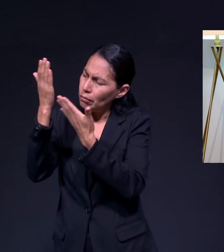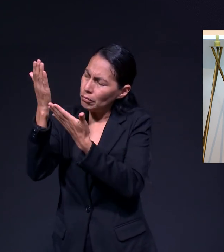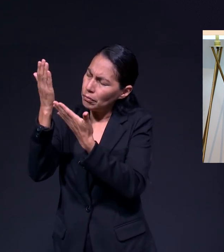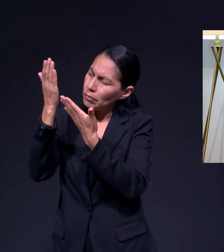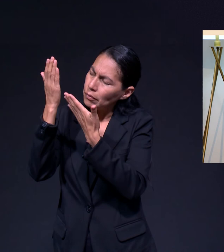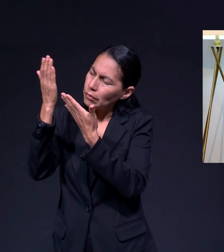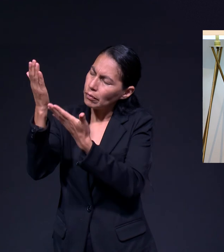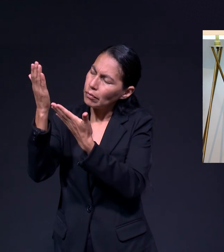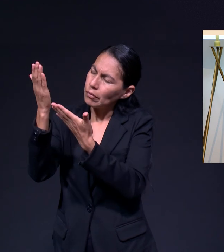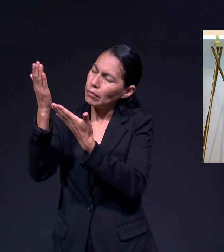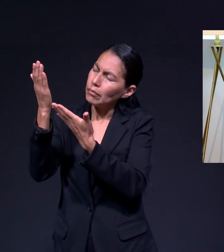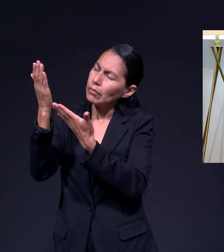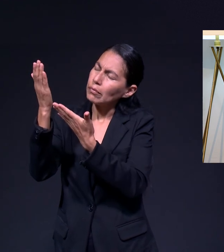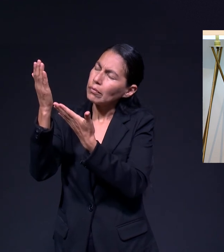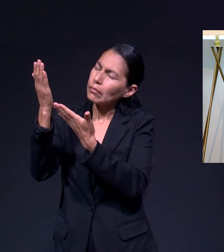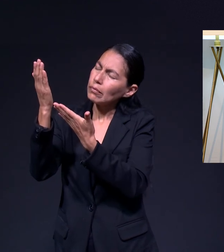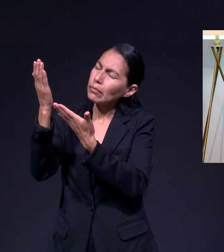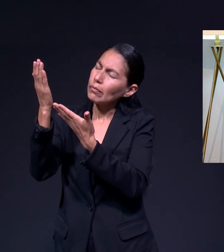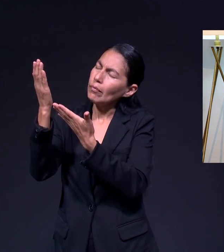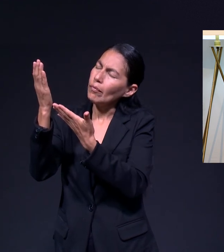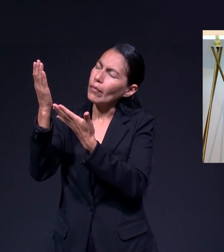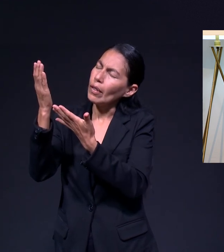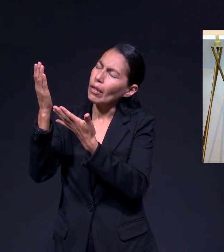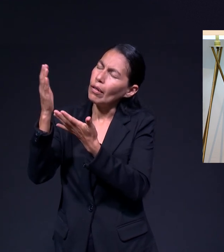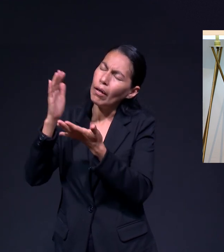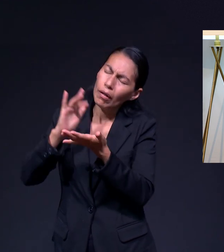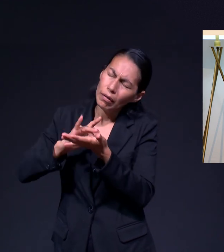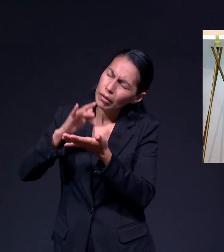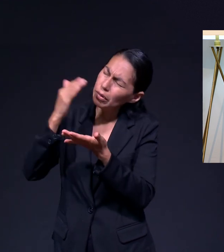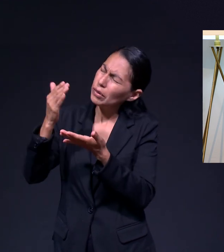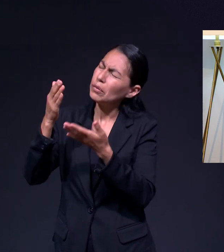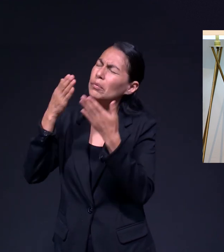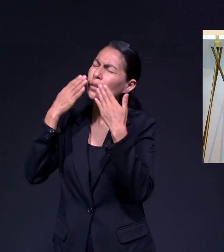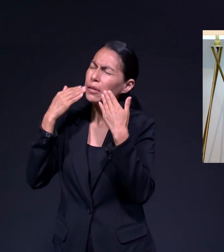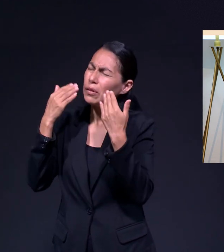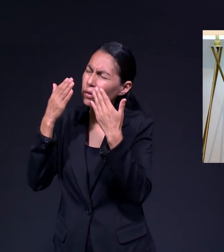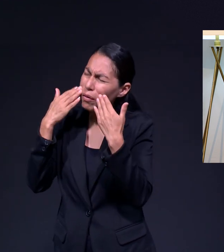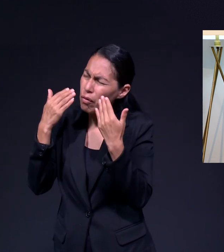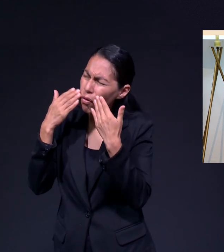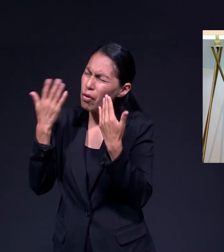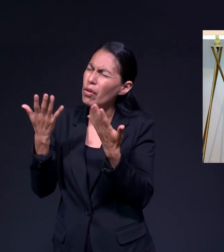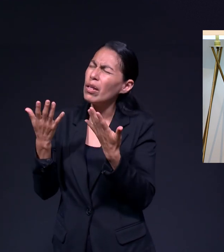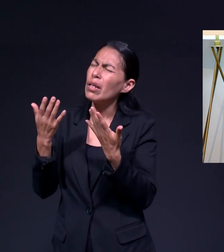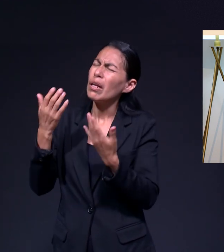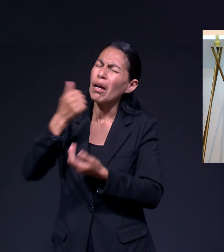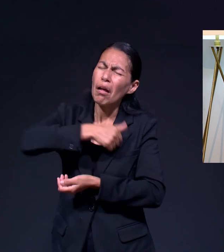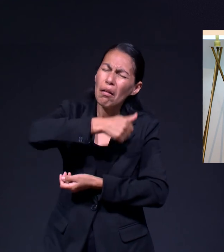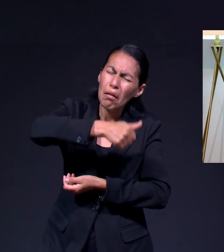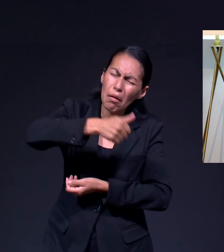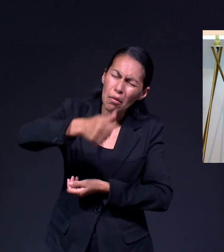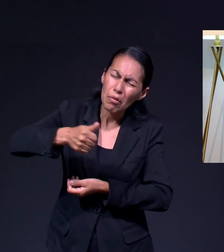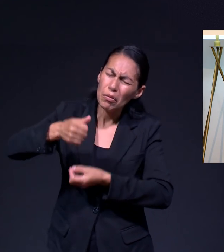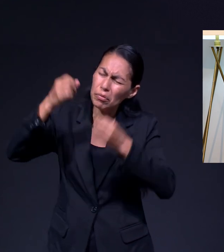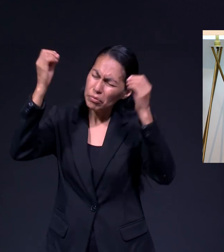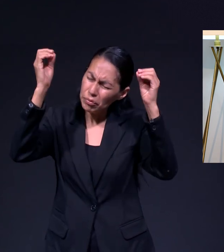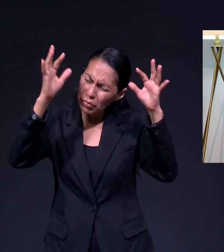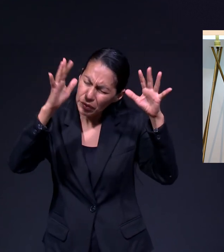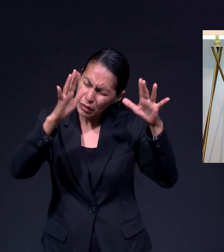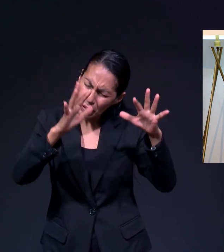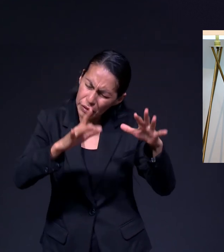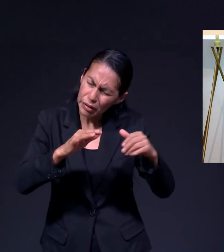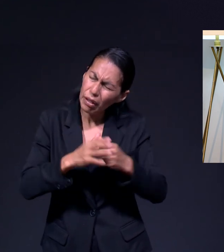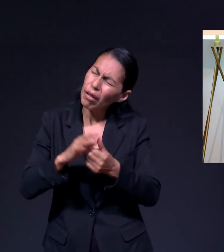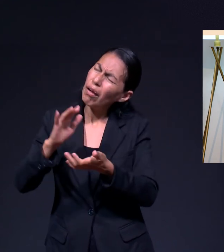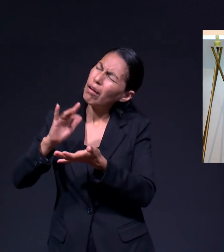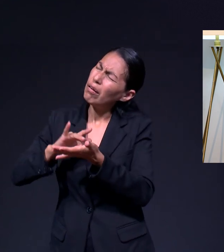ruegos y también señor agradeciendo de tantas infinitas misericordias que han tenido sobre cada uno de